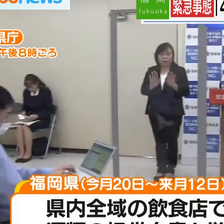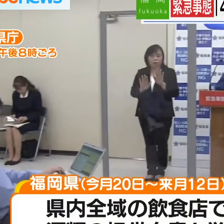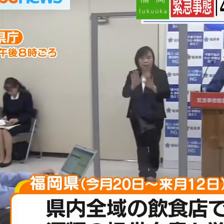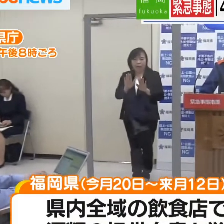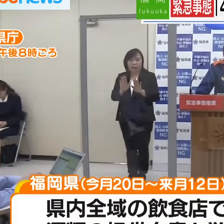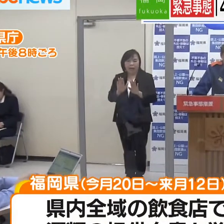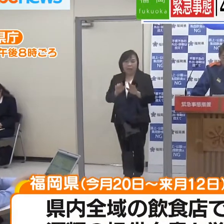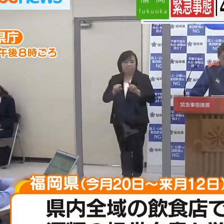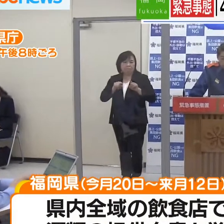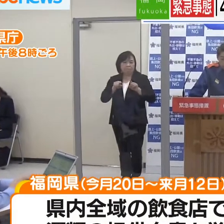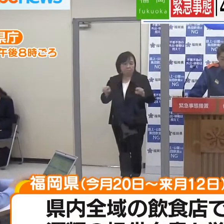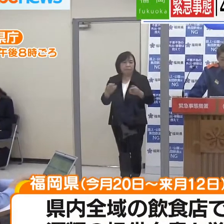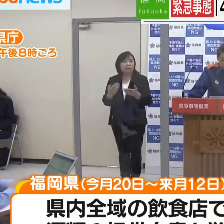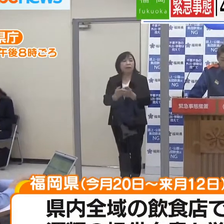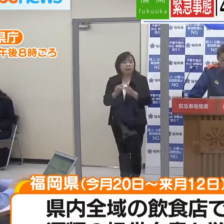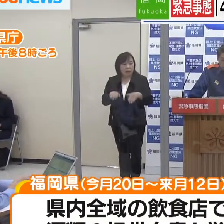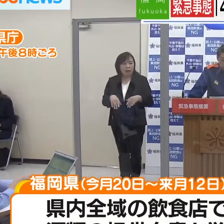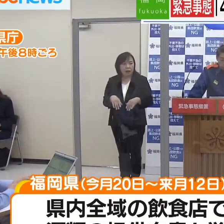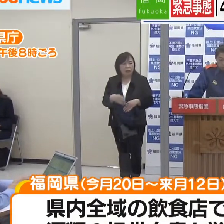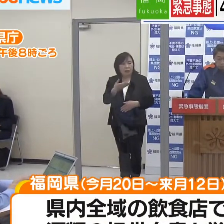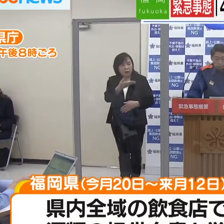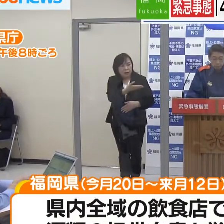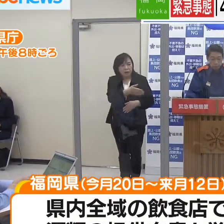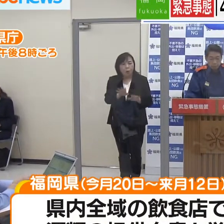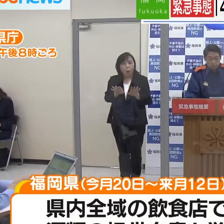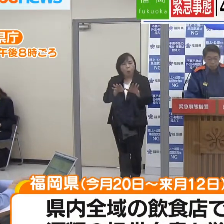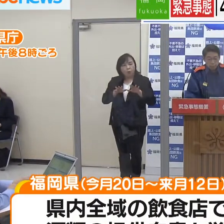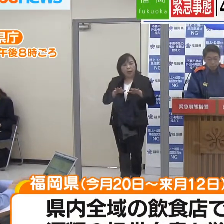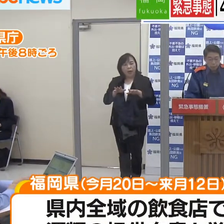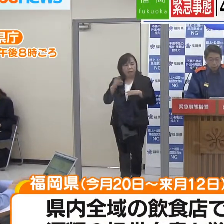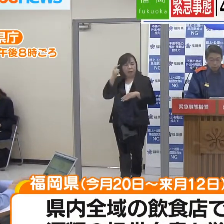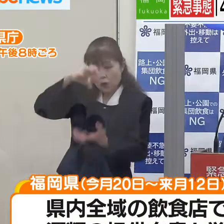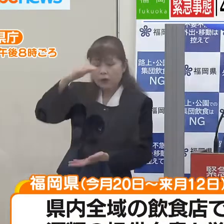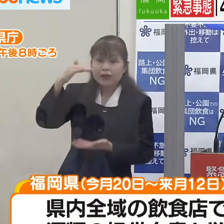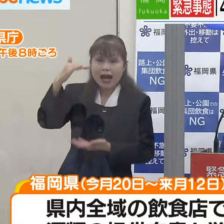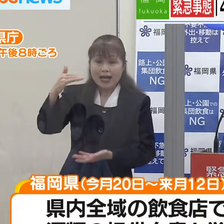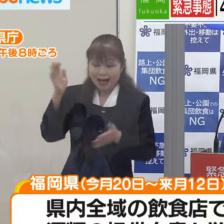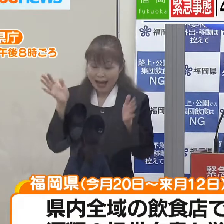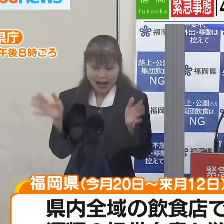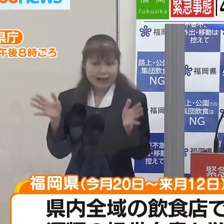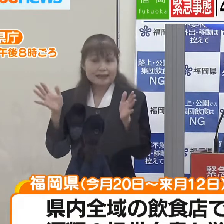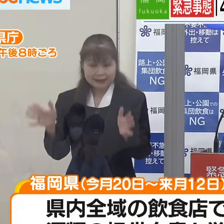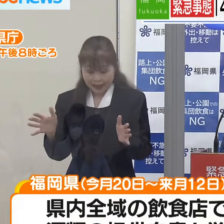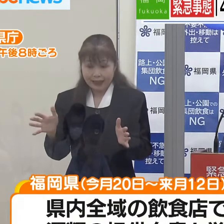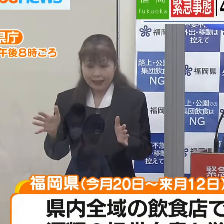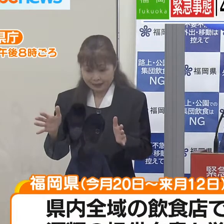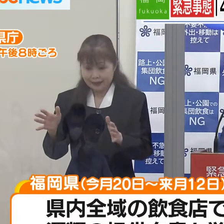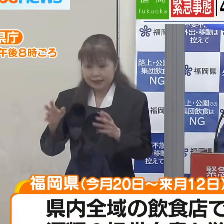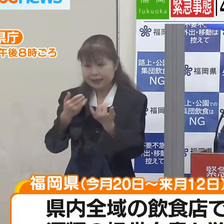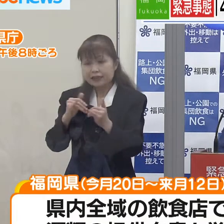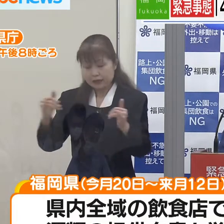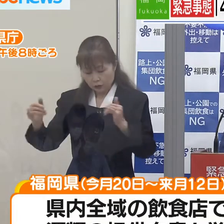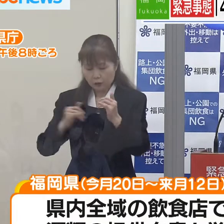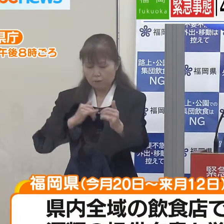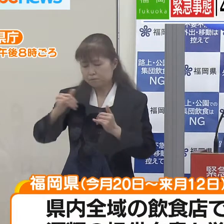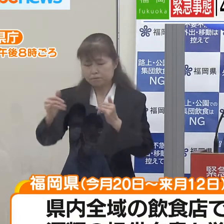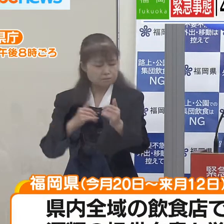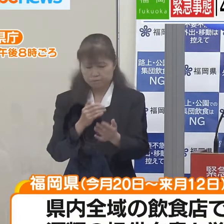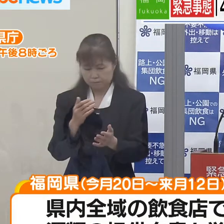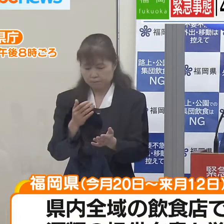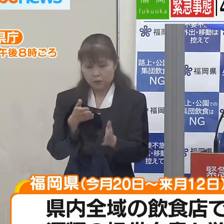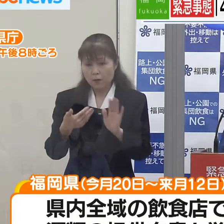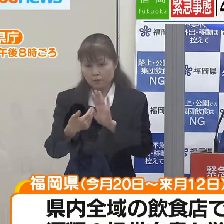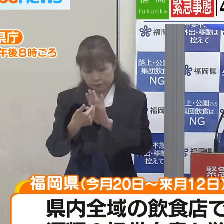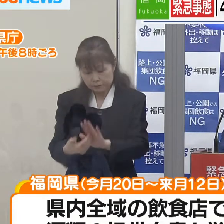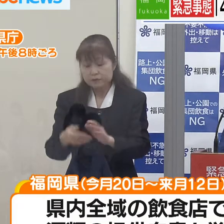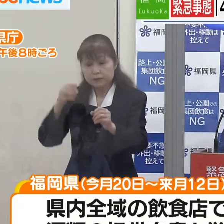言地域に追加されることを受け、福岡県は現在、福岡地域などの飲食店に行っている酒類の